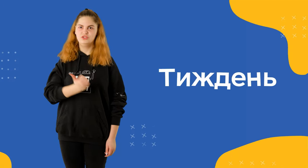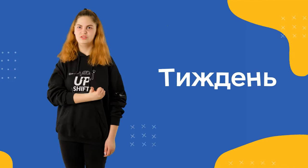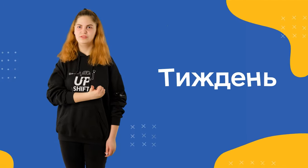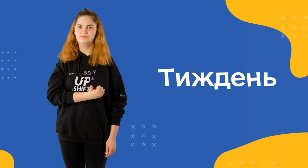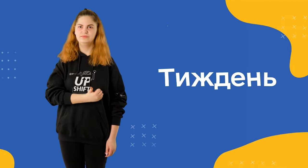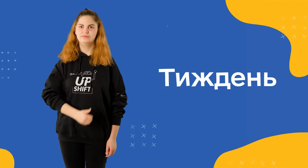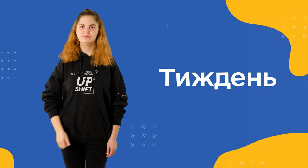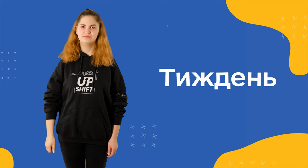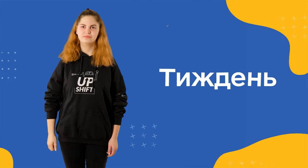Тиждень.